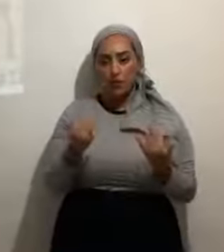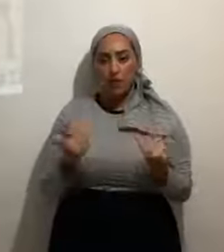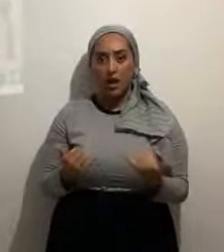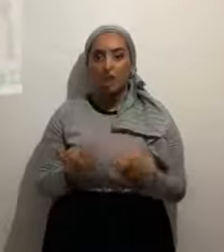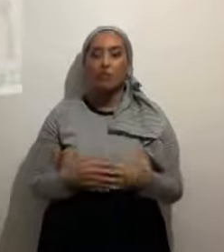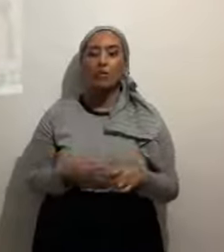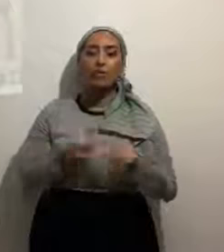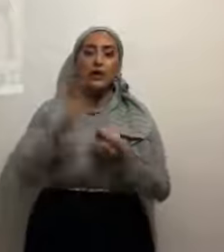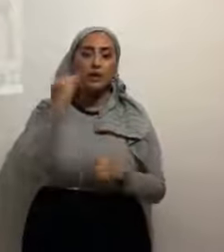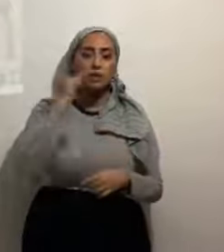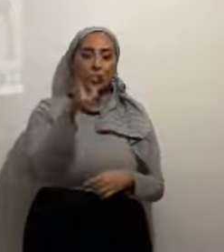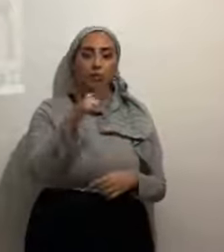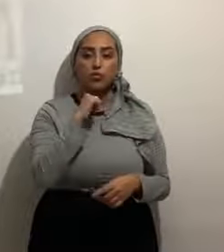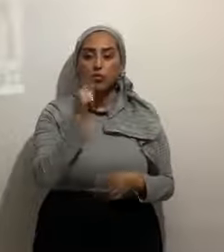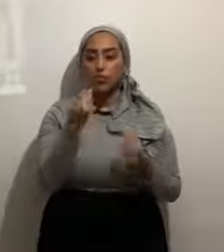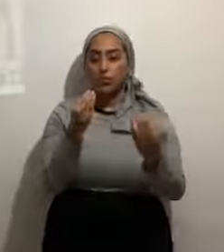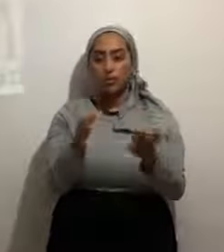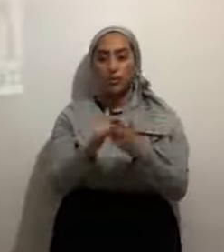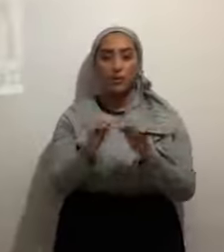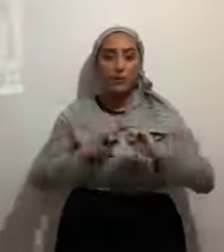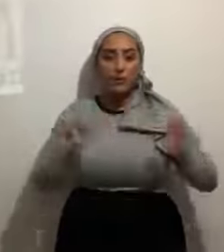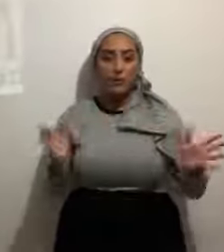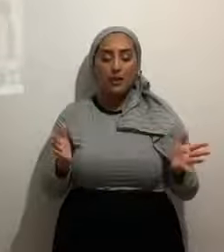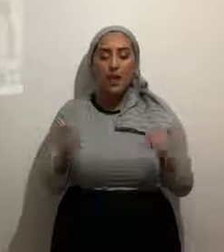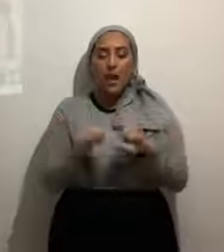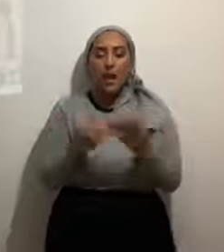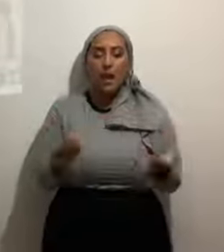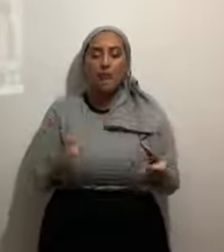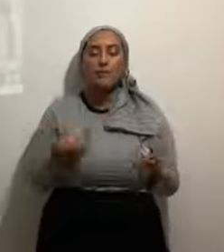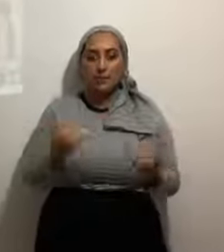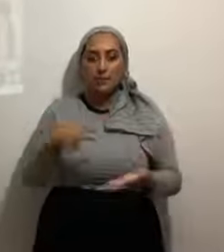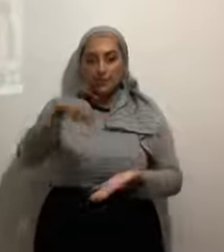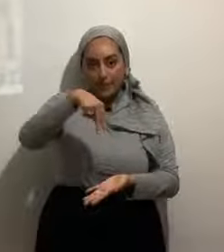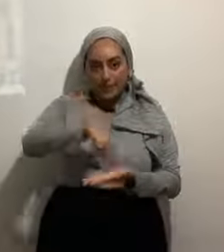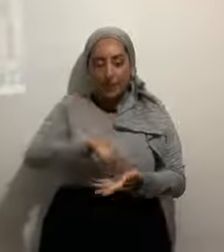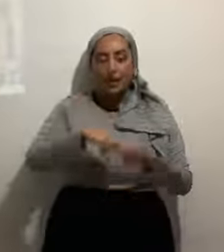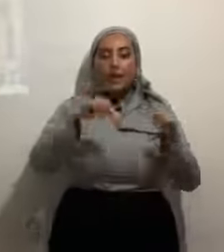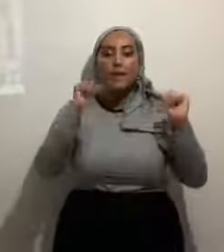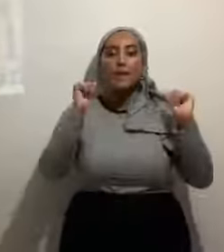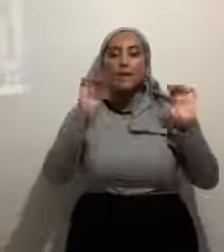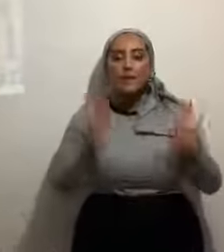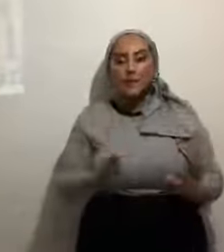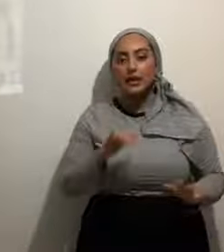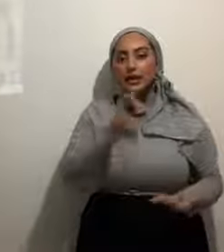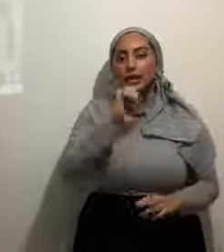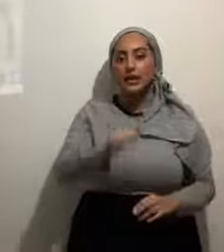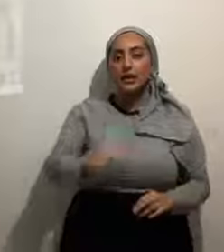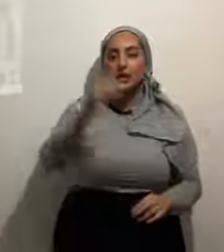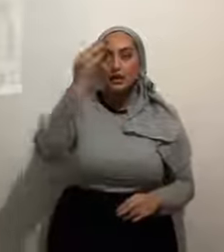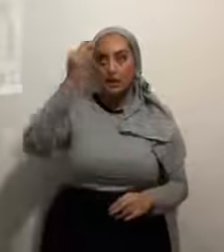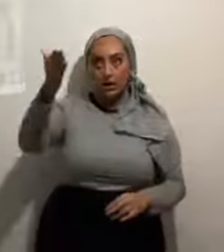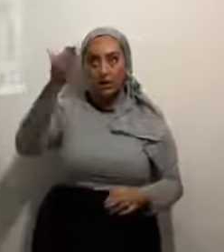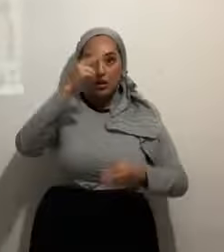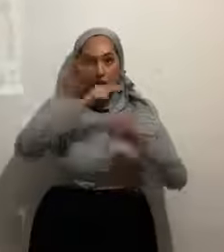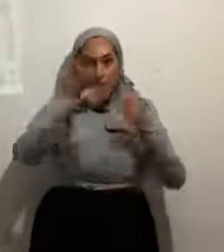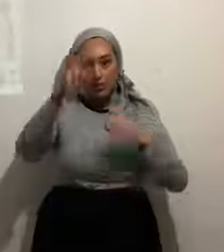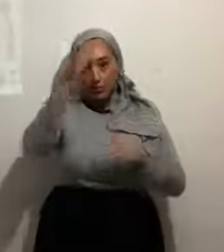si tú no haces eso, entonces ¿cómo? Me voy a poner de pie, bendito es el Abacados. ¿Cómo viste lo de